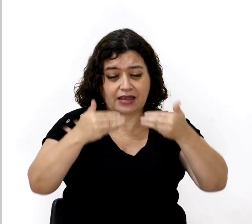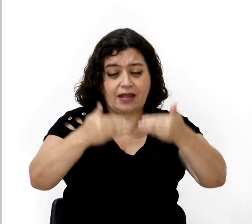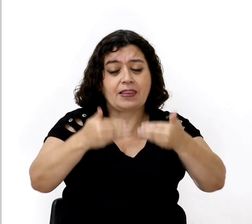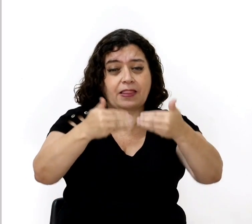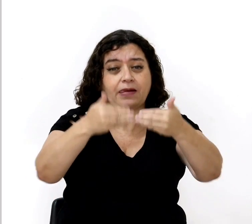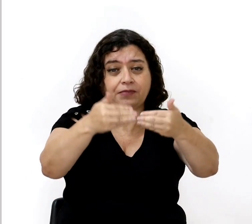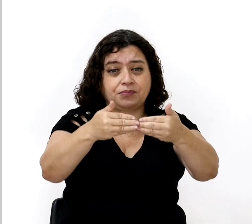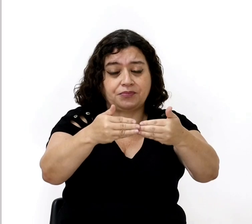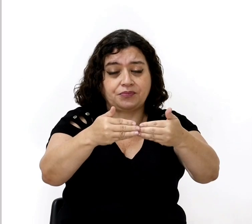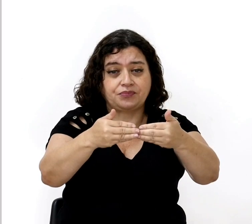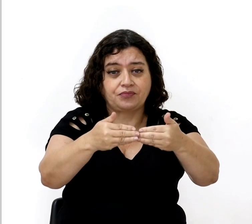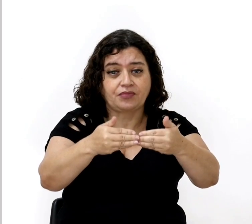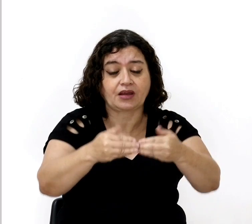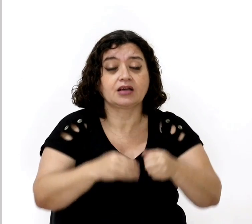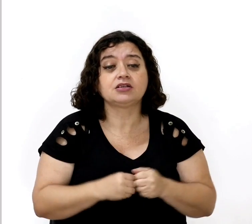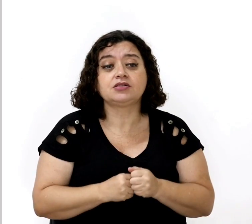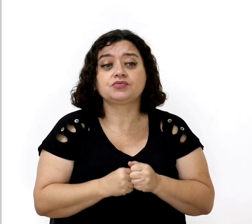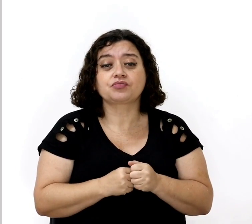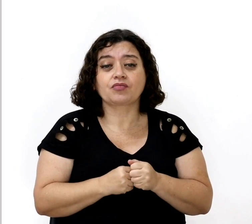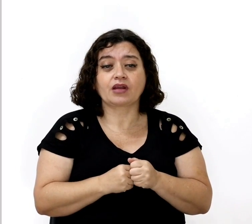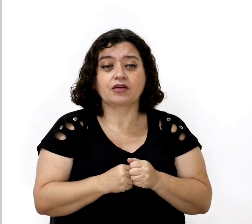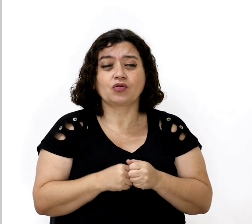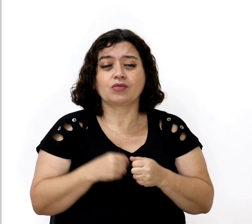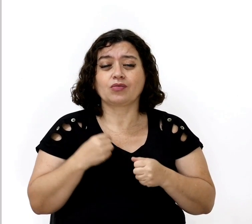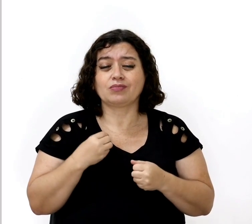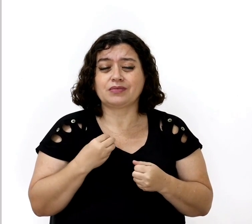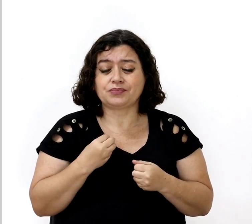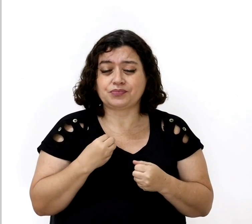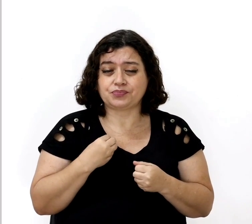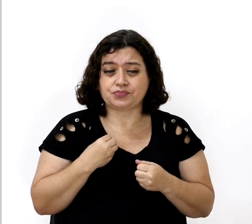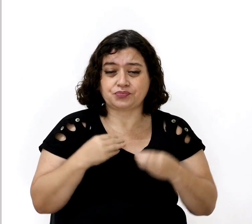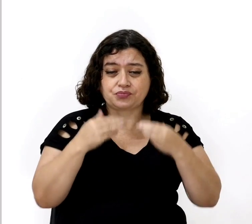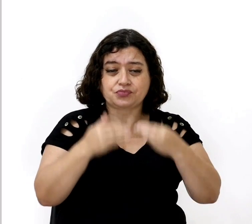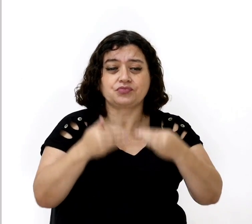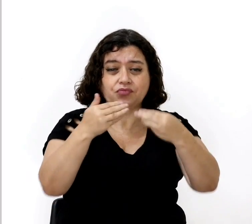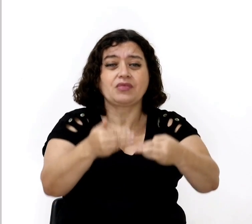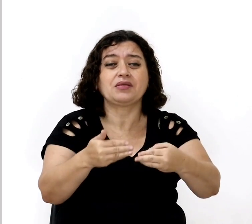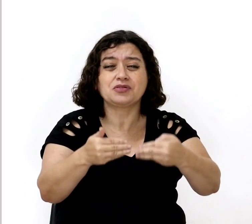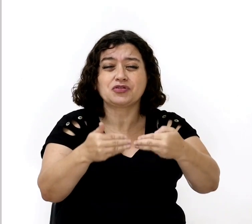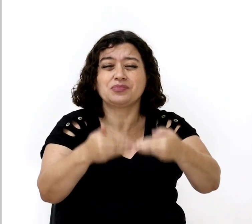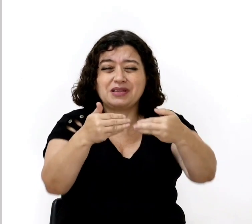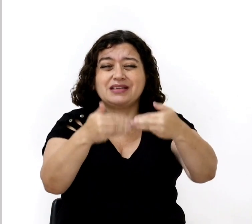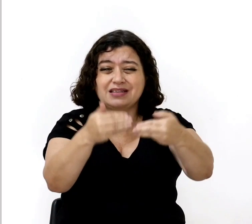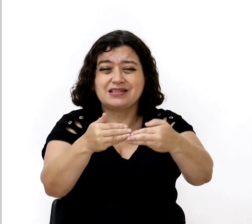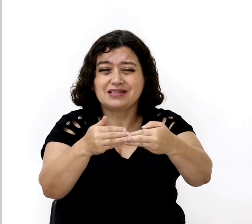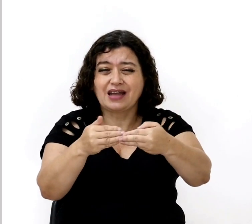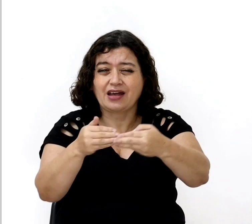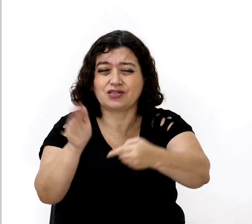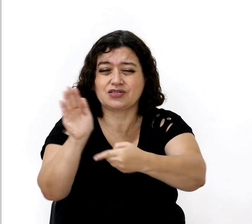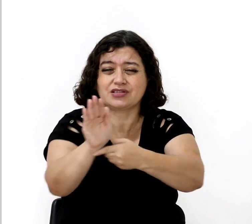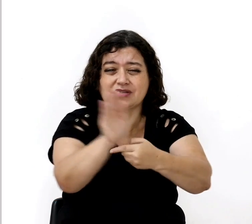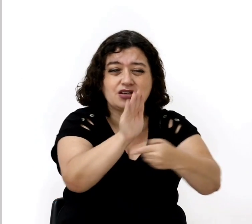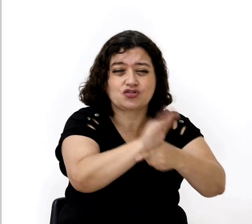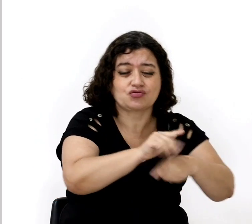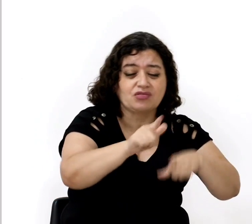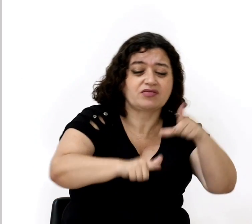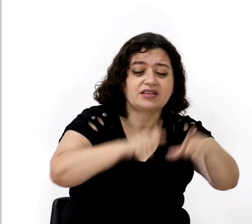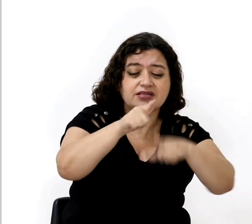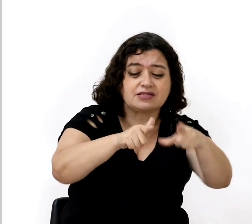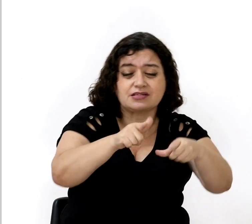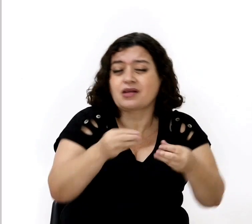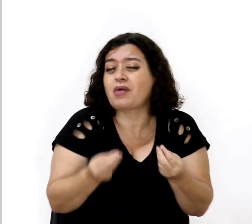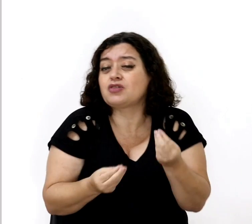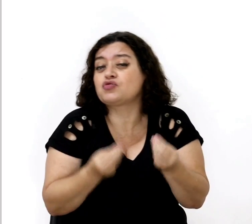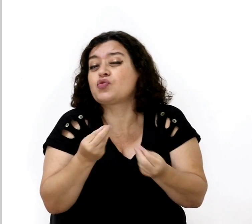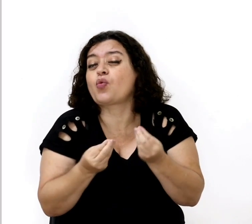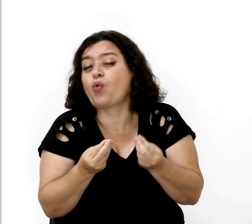local. Como os ministérios contribuem nessas frentes? Aí acho que a gente pode ser até objetivo, porque a gente até